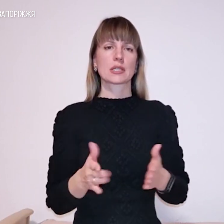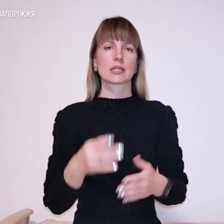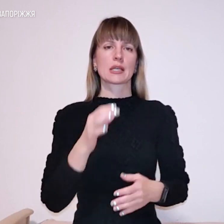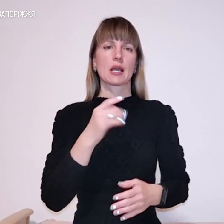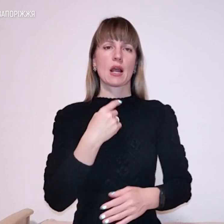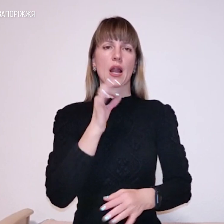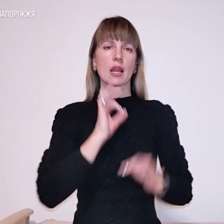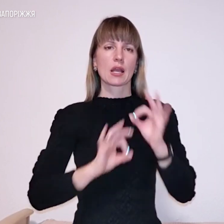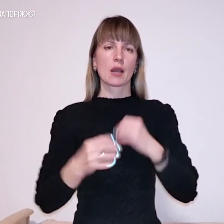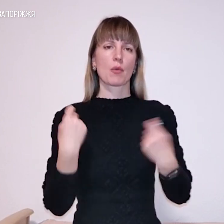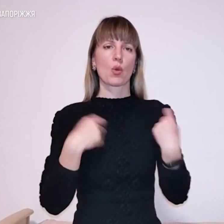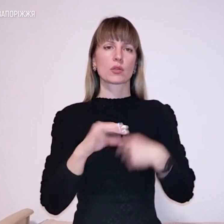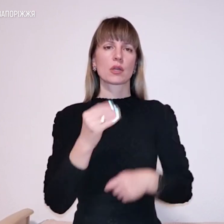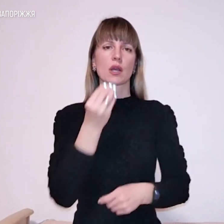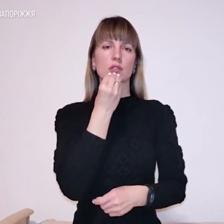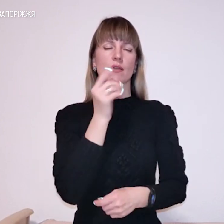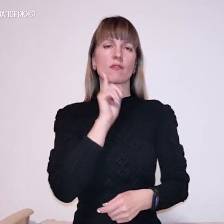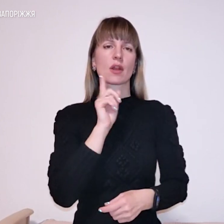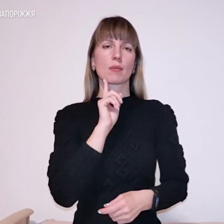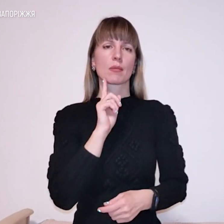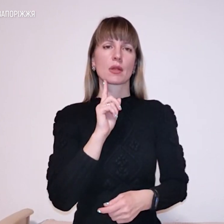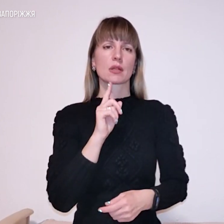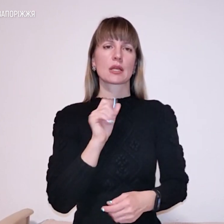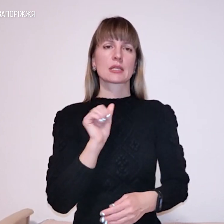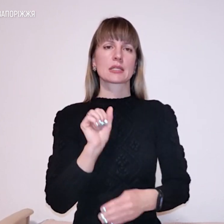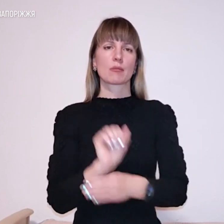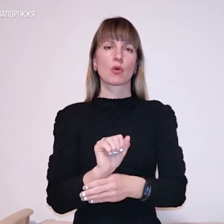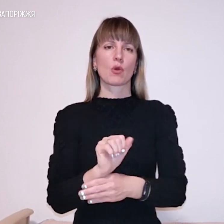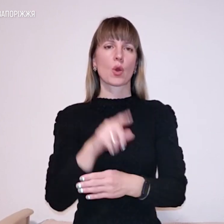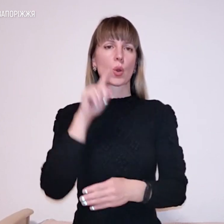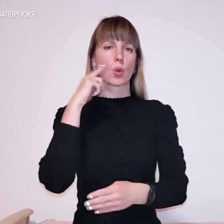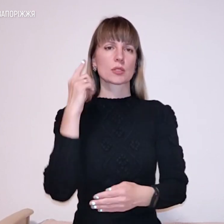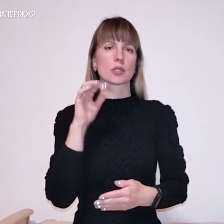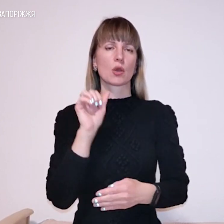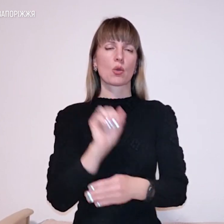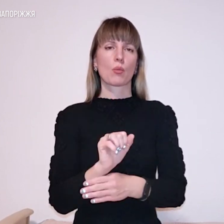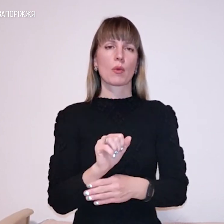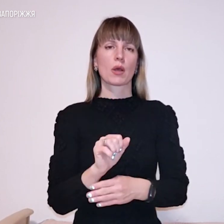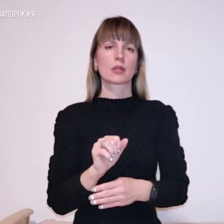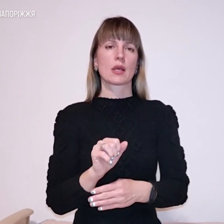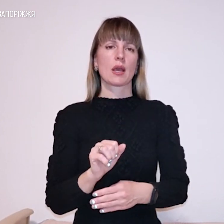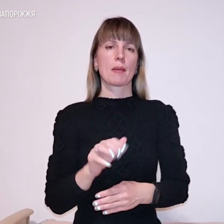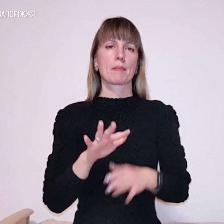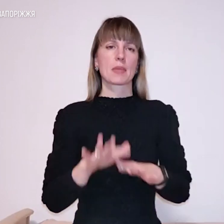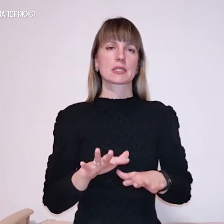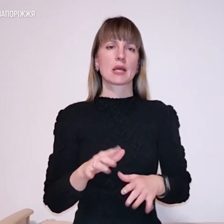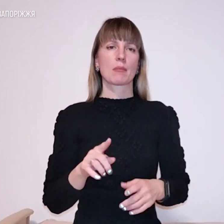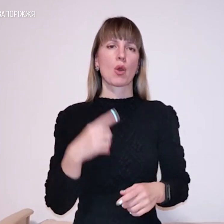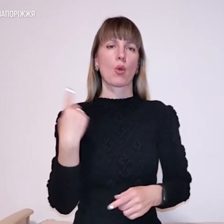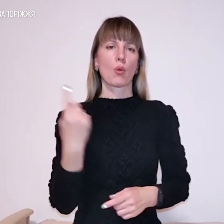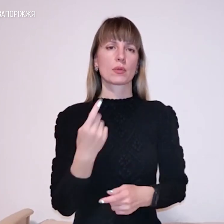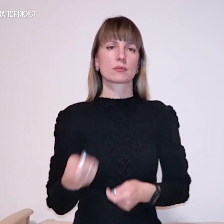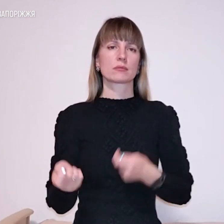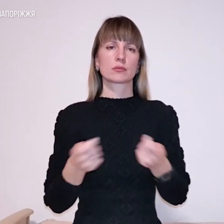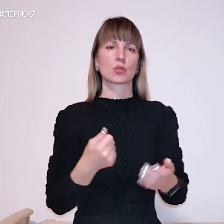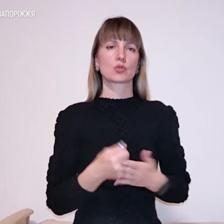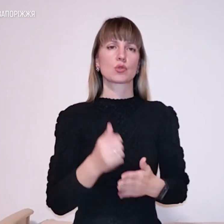та харчами. У тимчасово заблоковані російськими окупантами містами області. Доставляють до Васильівки,